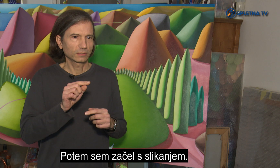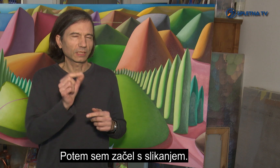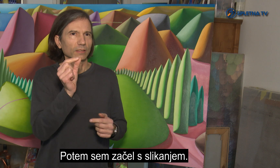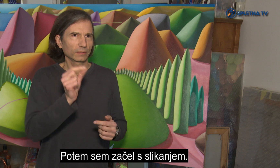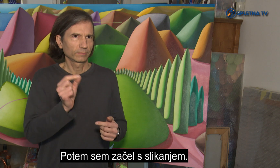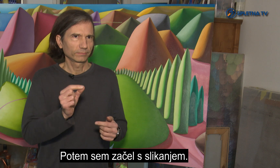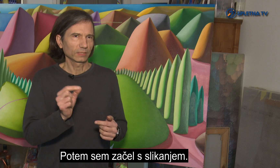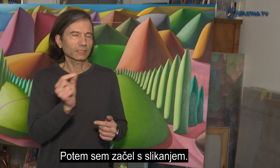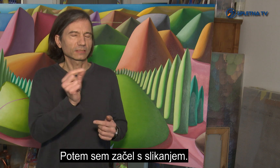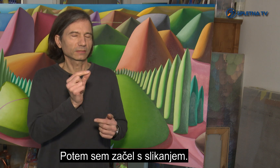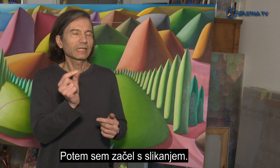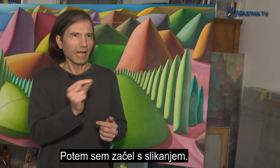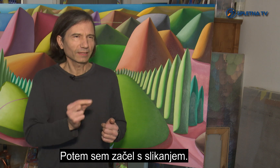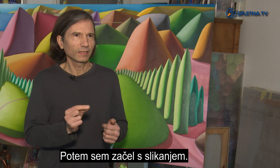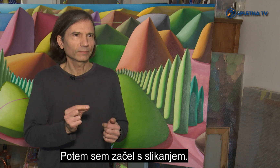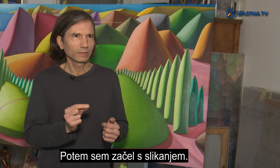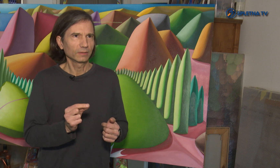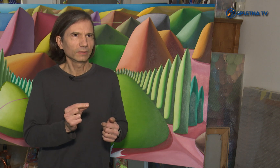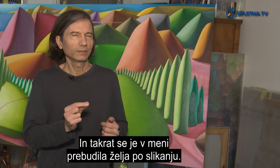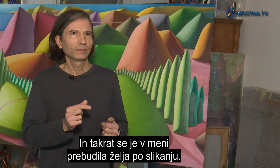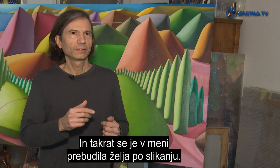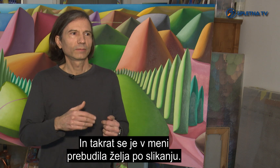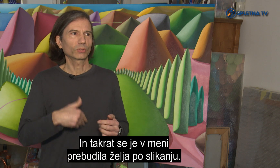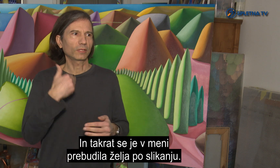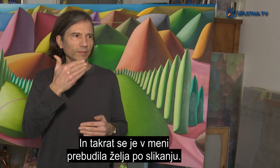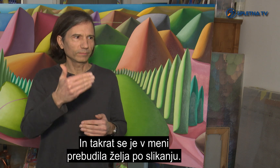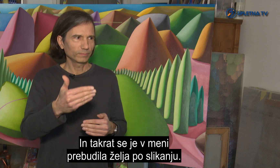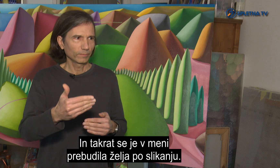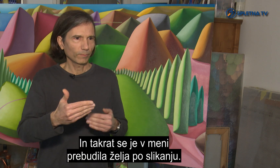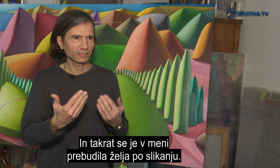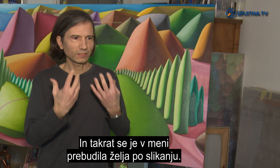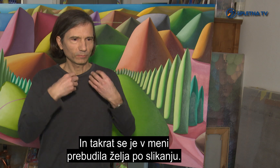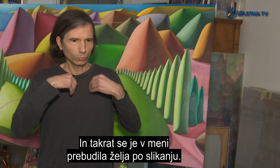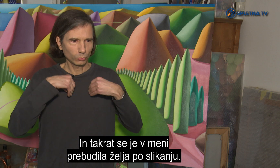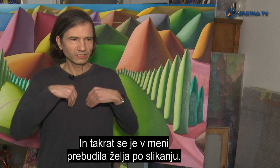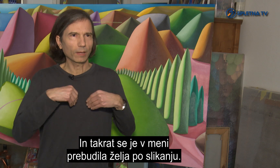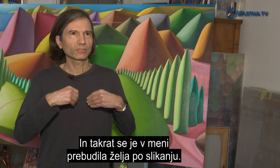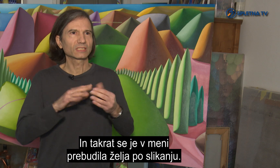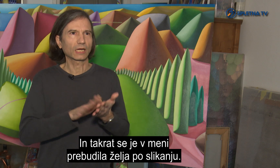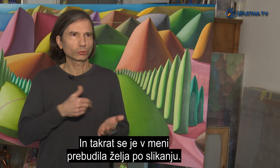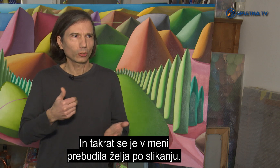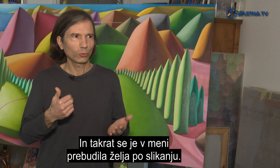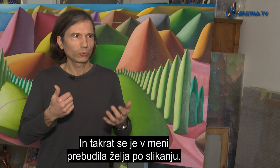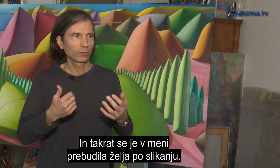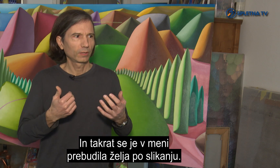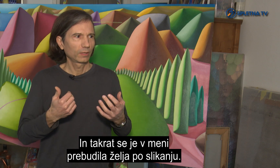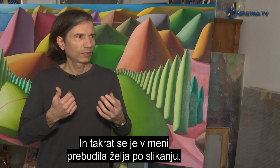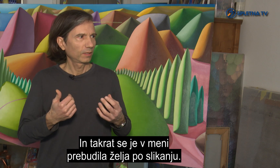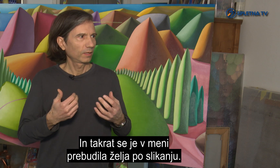s slikanjem. Potem pa tem v tebi tato